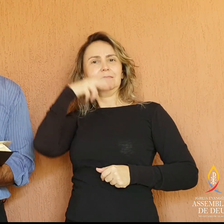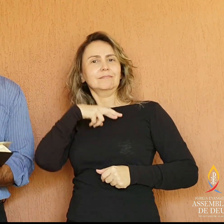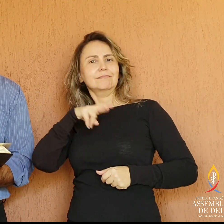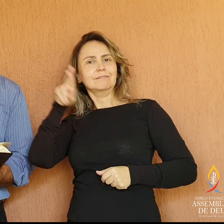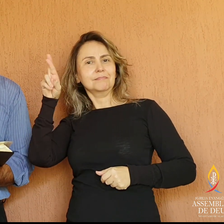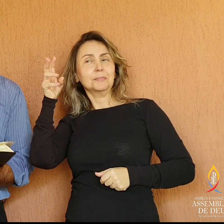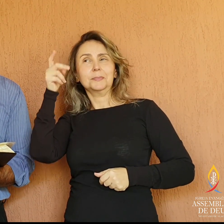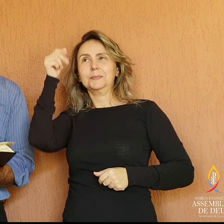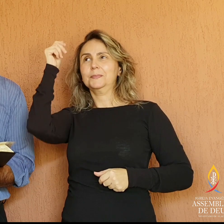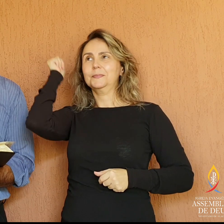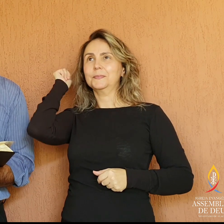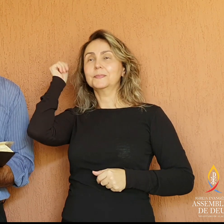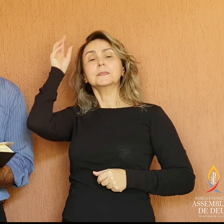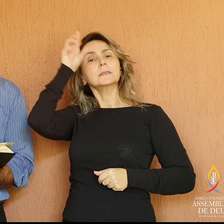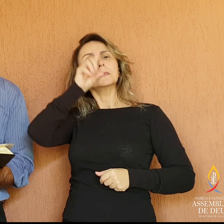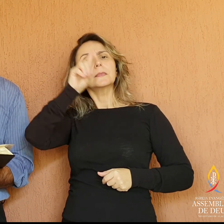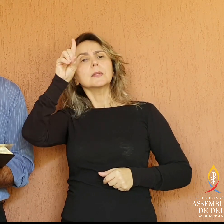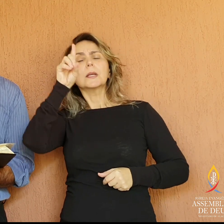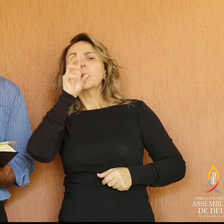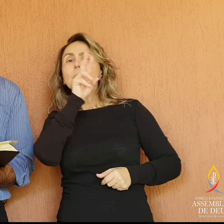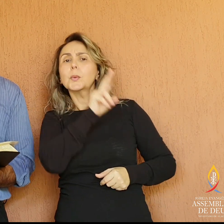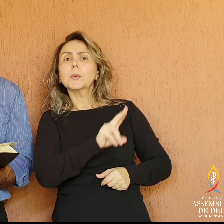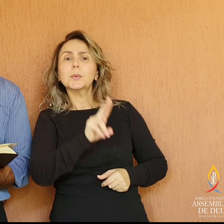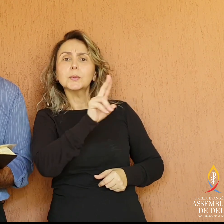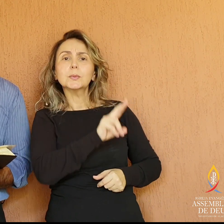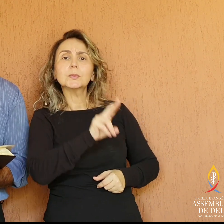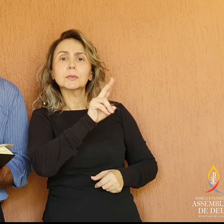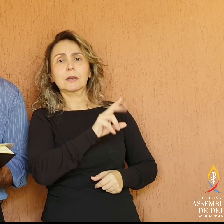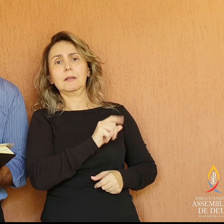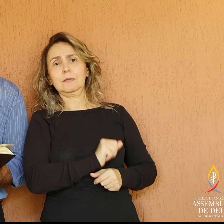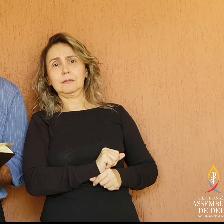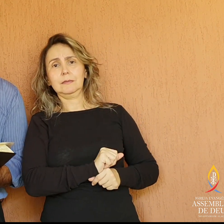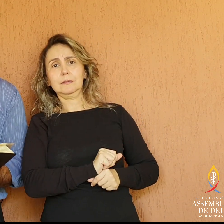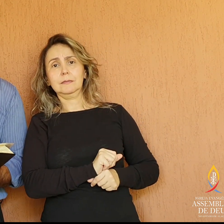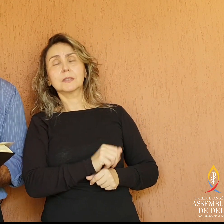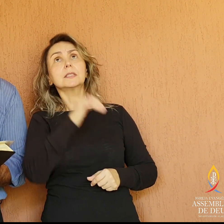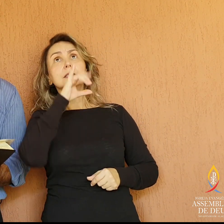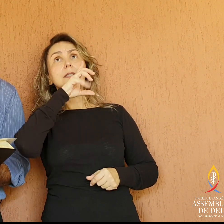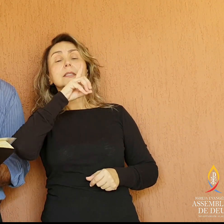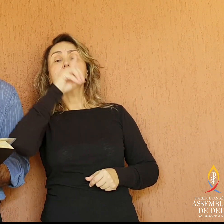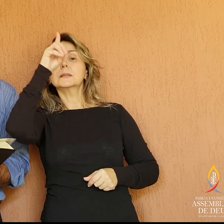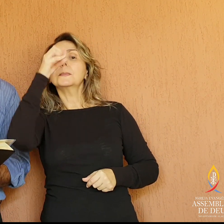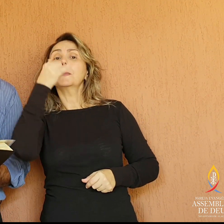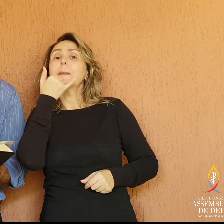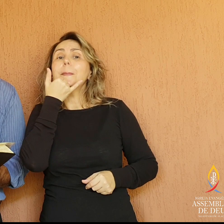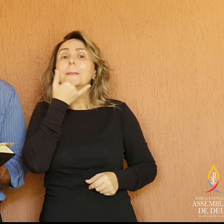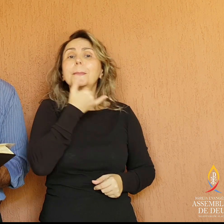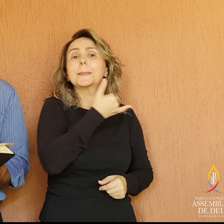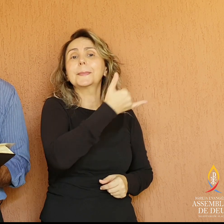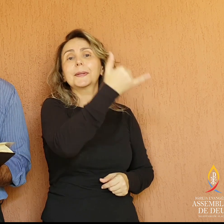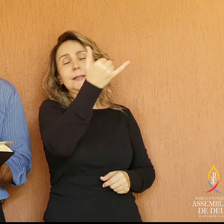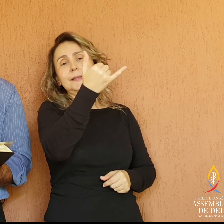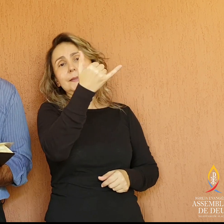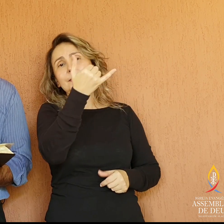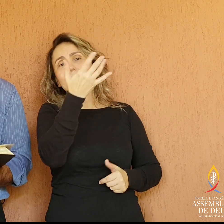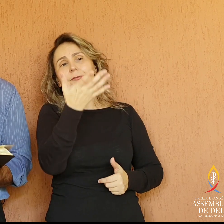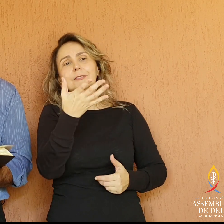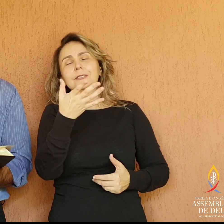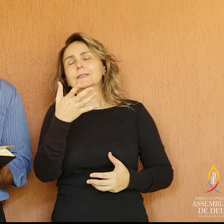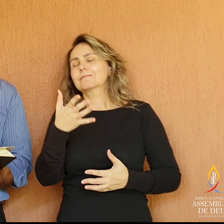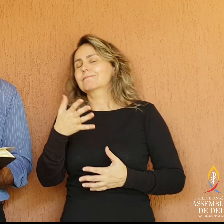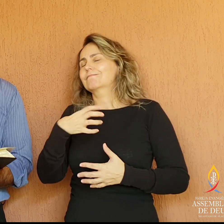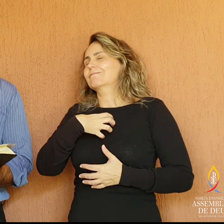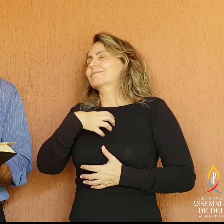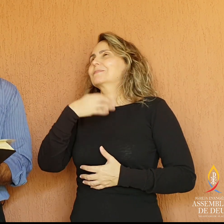se utilizava deles e perdoava o povo, e eles assim recebiam de Deus o